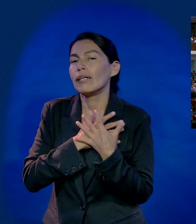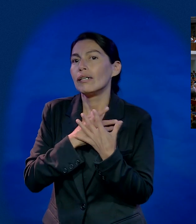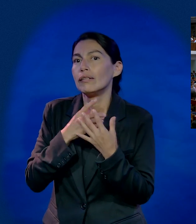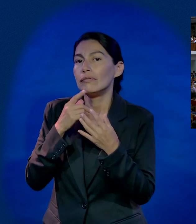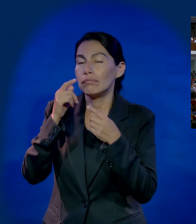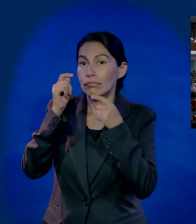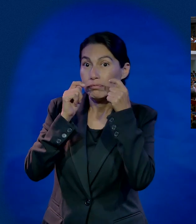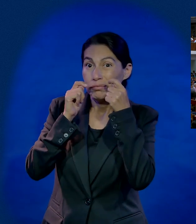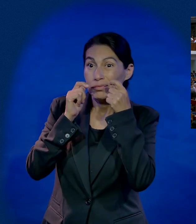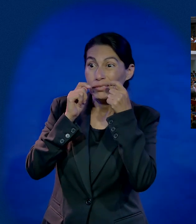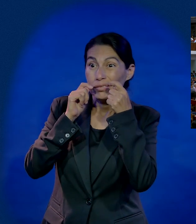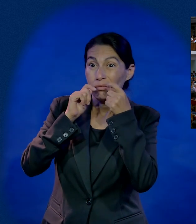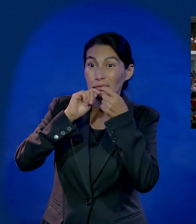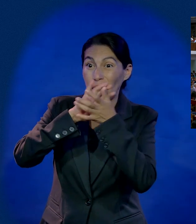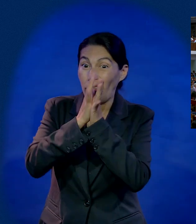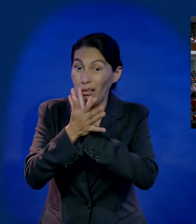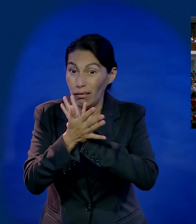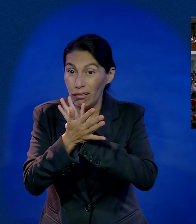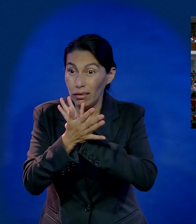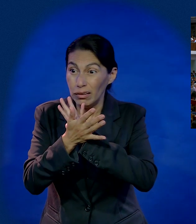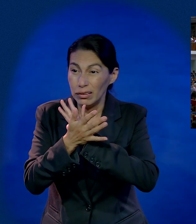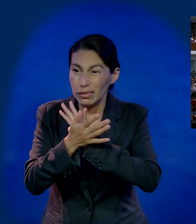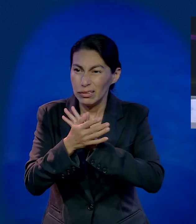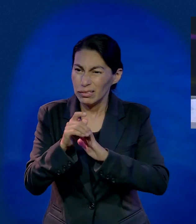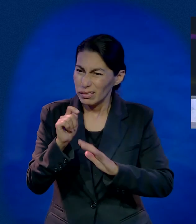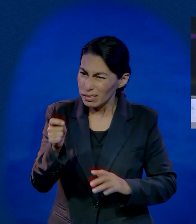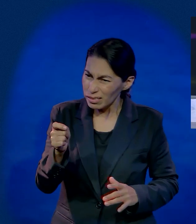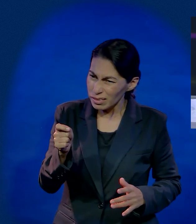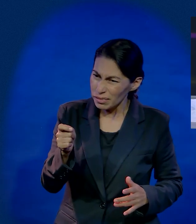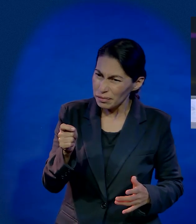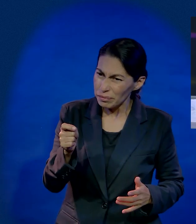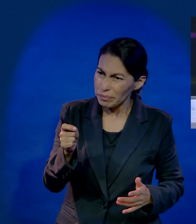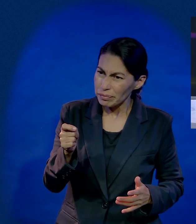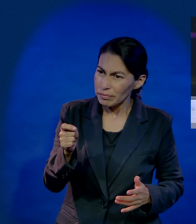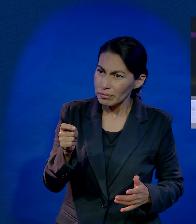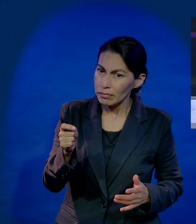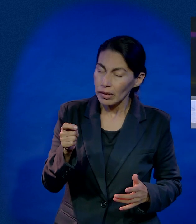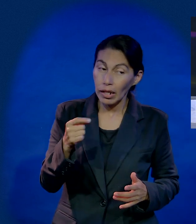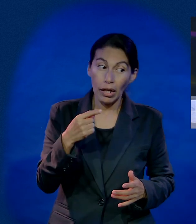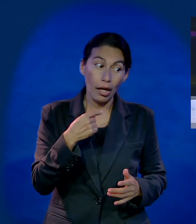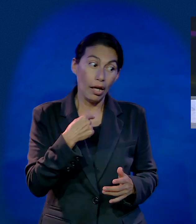de pronto su rostro cambia y dice algo así. ¿Qué dijiste?